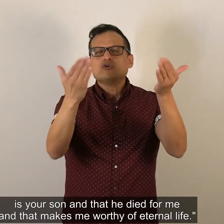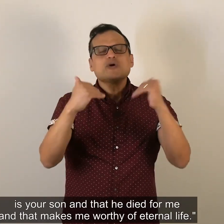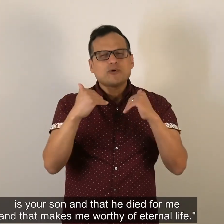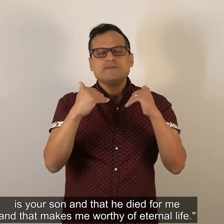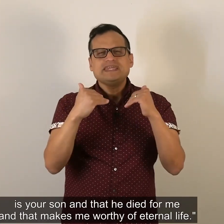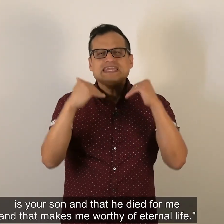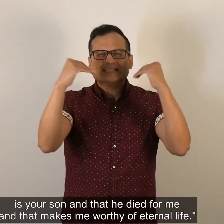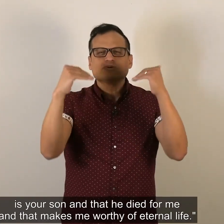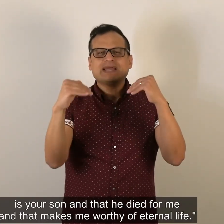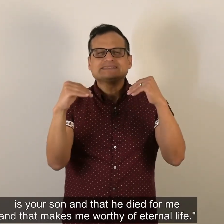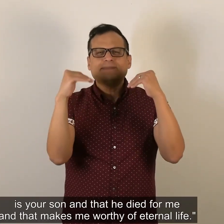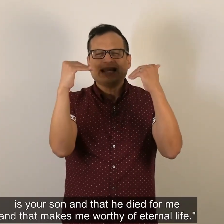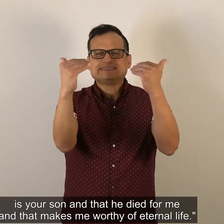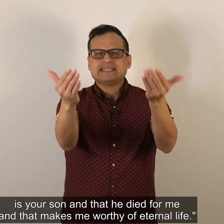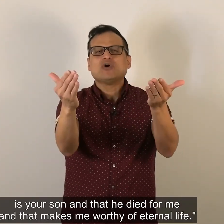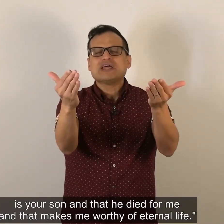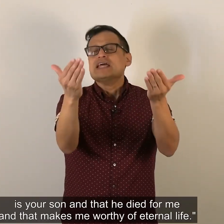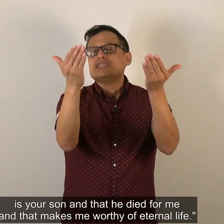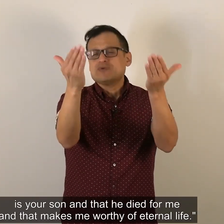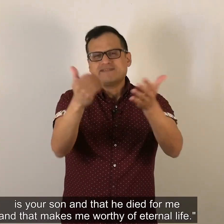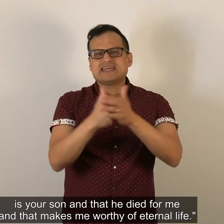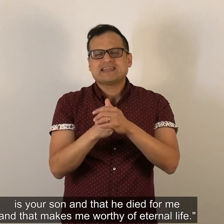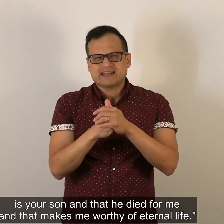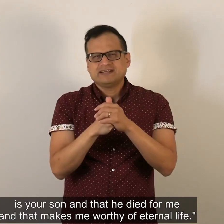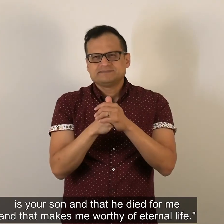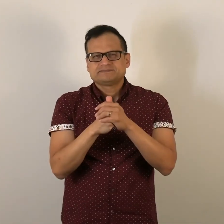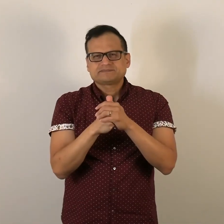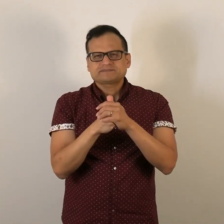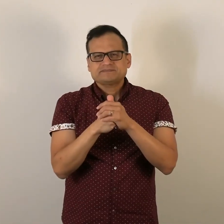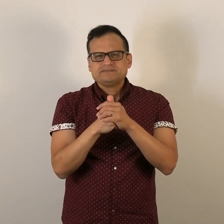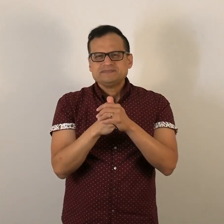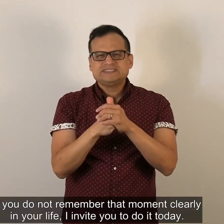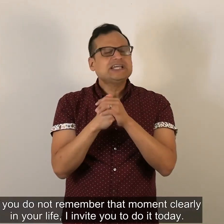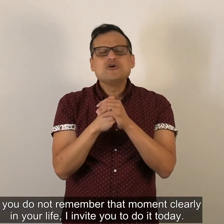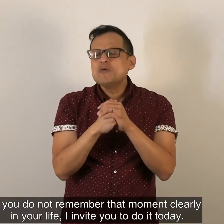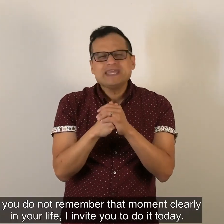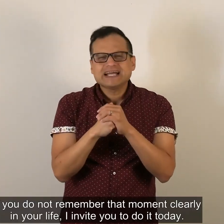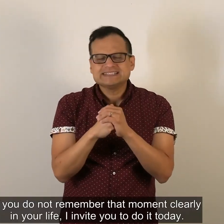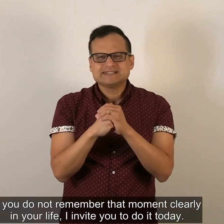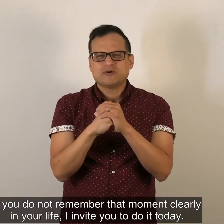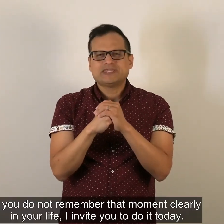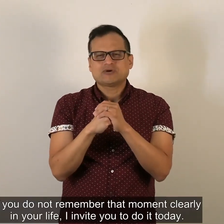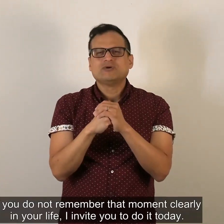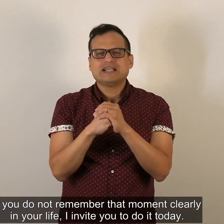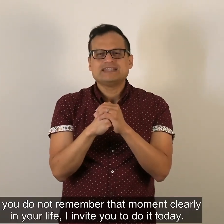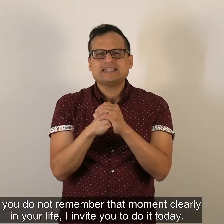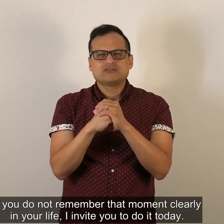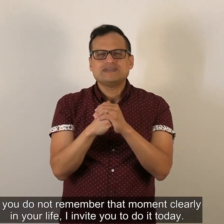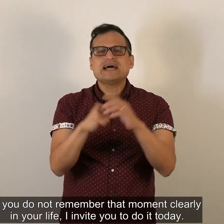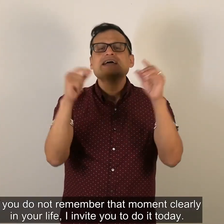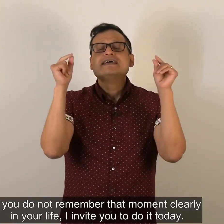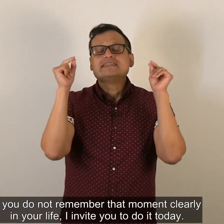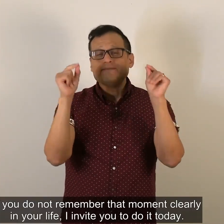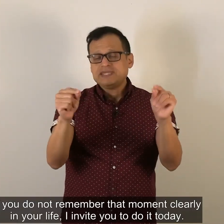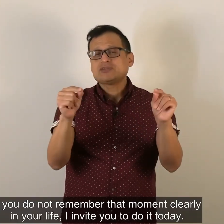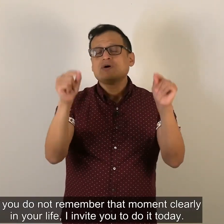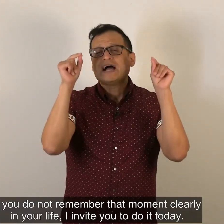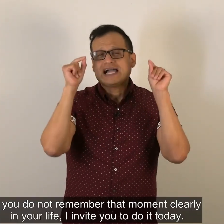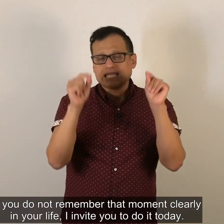por mí y eso me hace merecedor de una vida eterna. Si no ubicas ese momento con claridad en tu vida, te invito a que lo